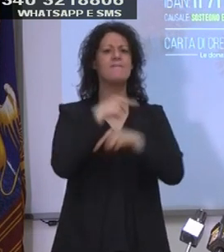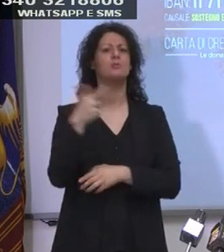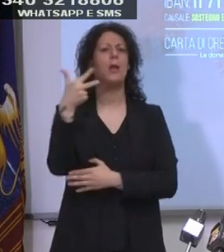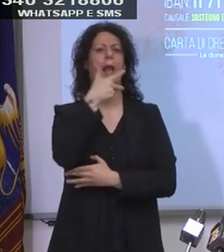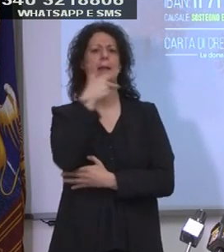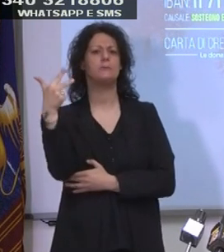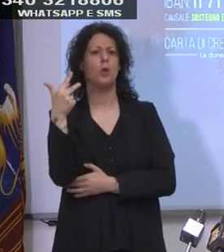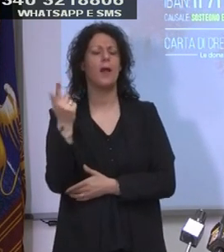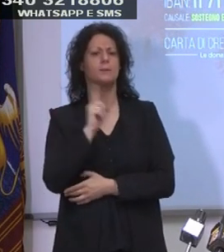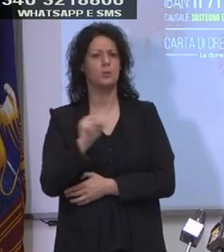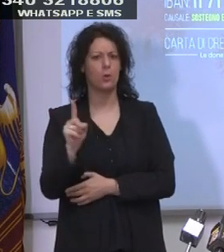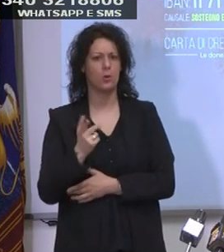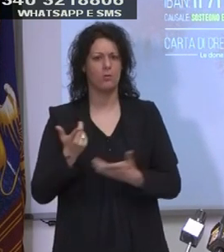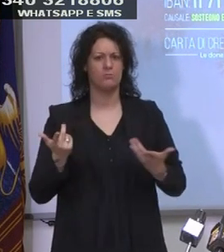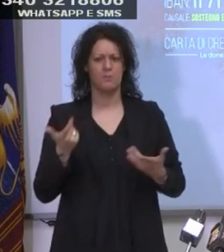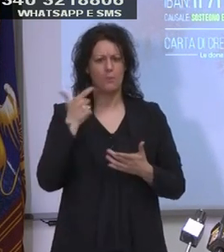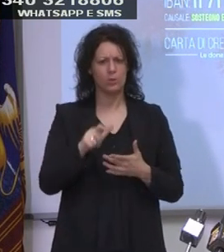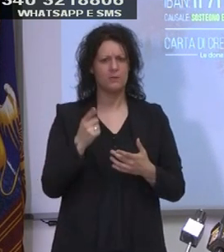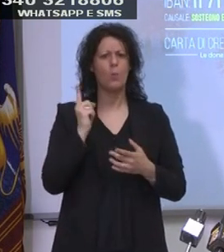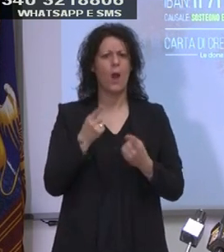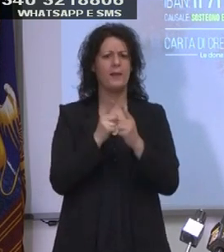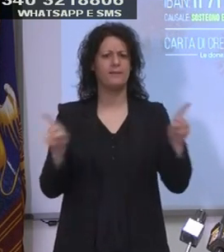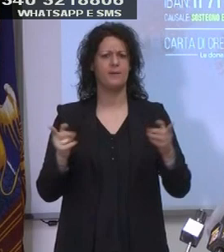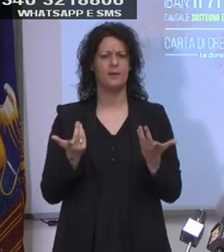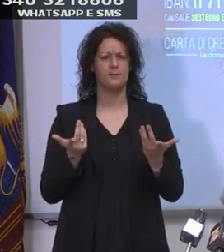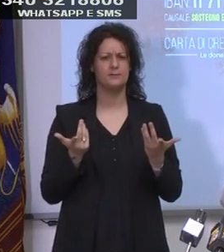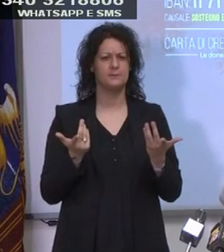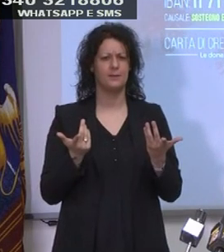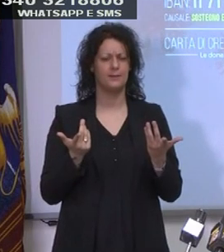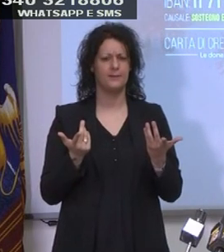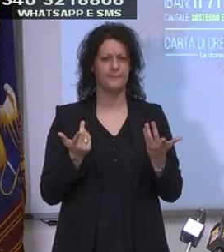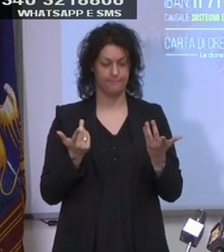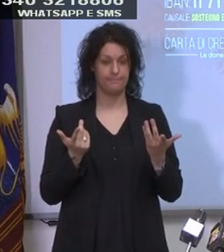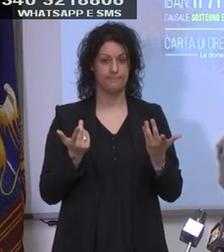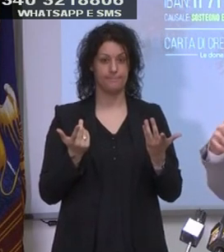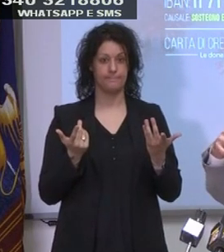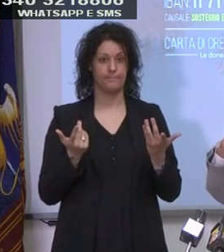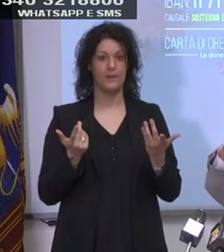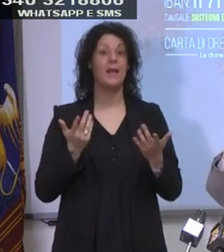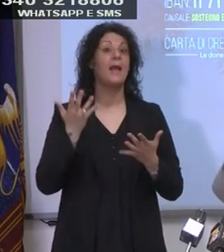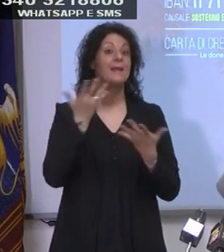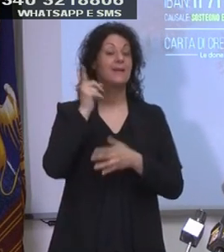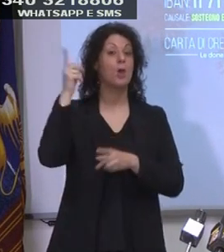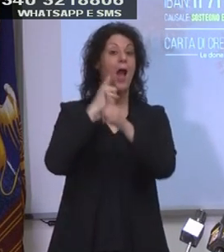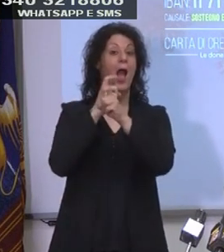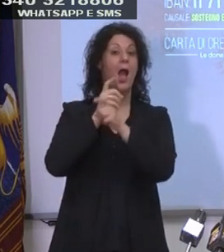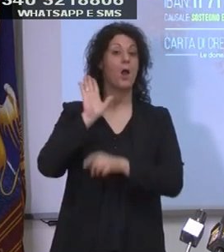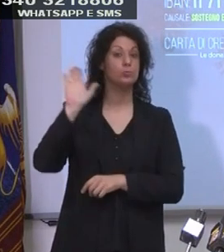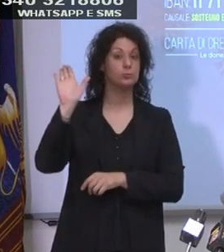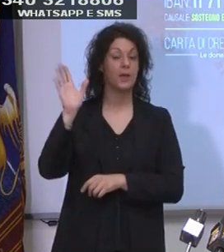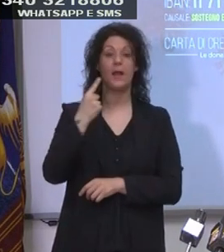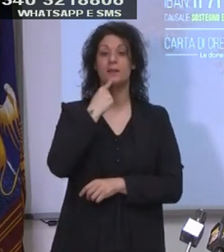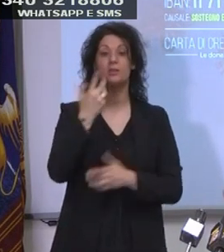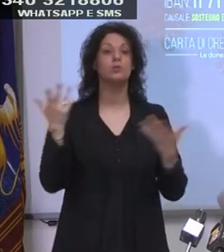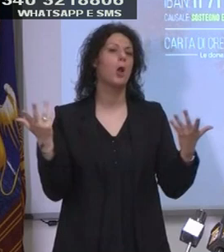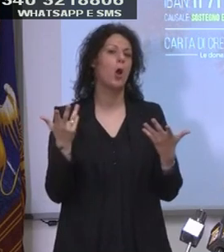Cioè, fra l'altro dove le persone in teoria restano anche sedute, non è che vanno in giro. So, nelle icone famose dell'Austria vedete il simbolo